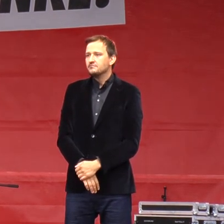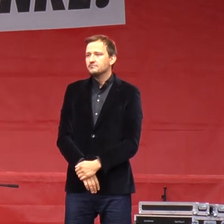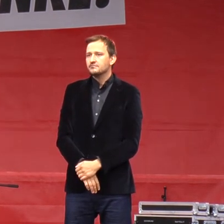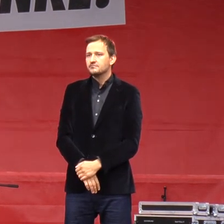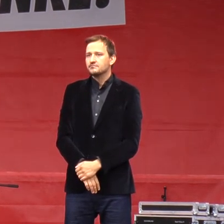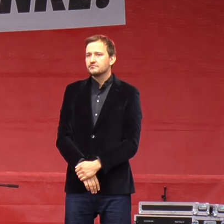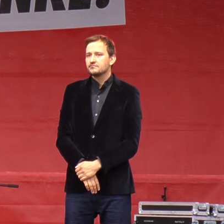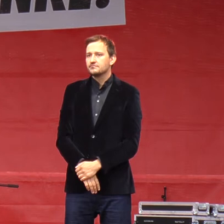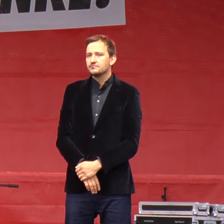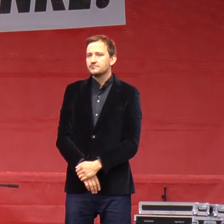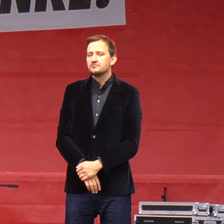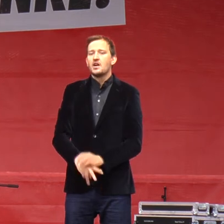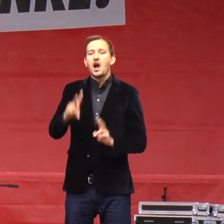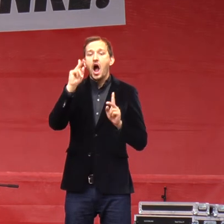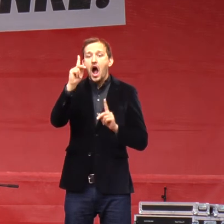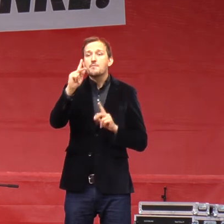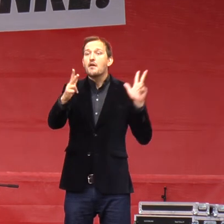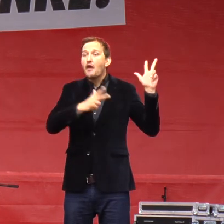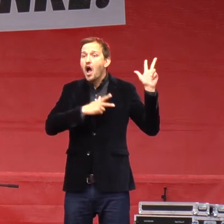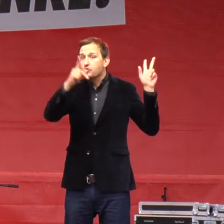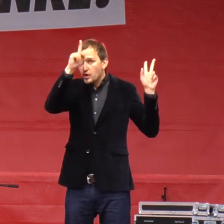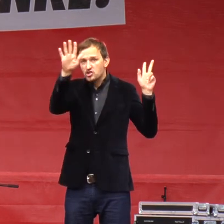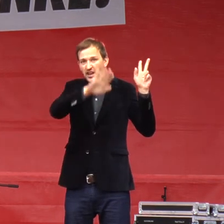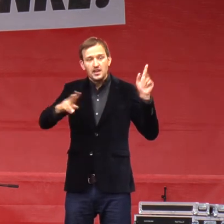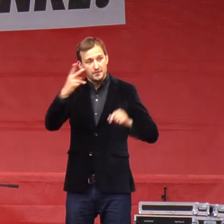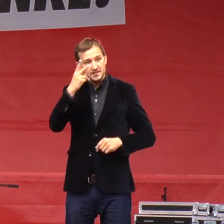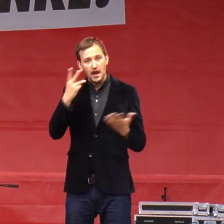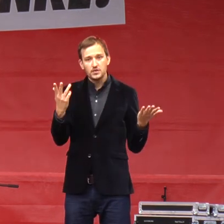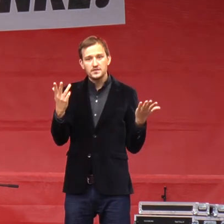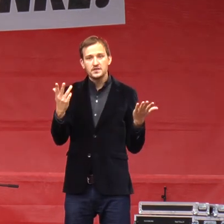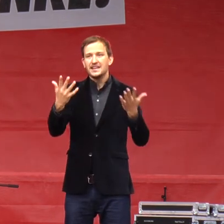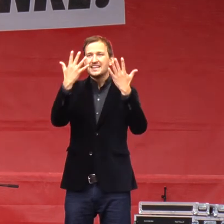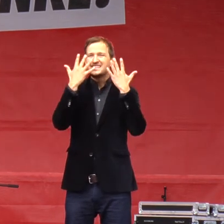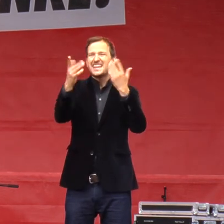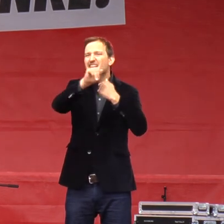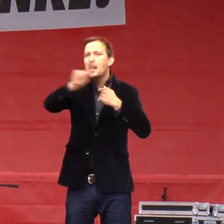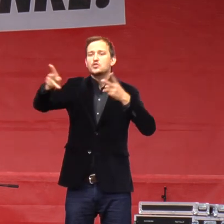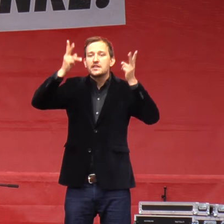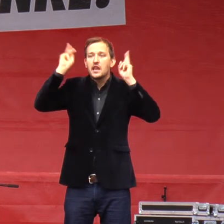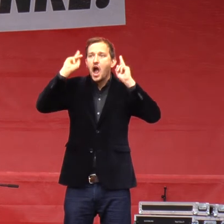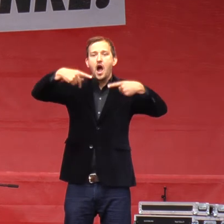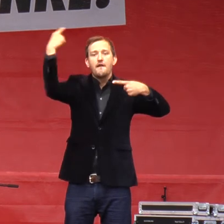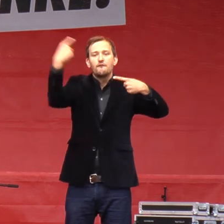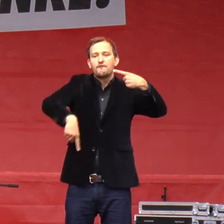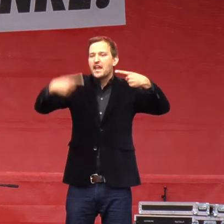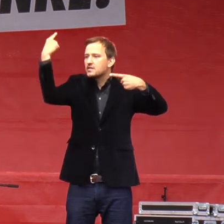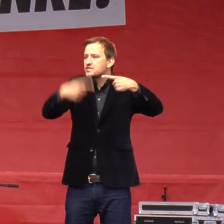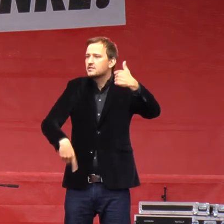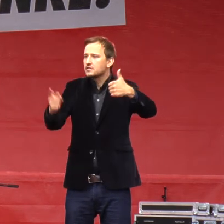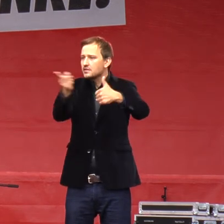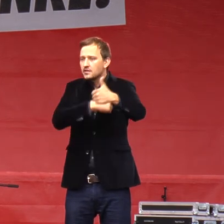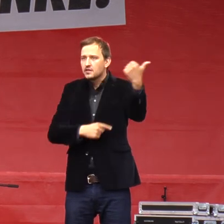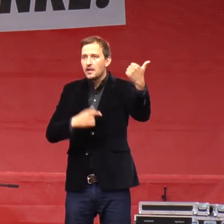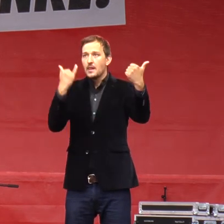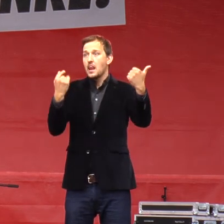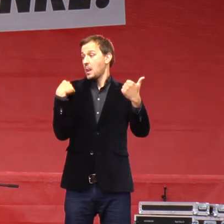Und wie ist der wirkliche Zustand? Der Zustand ist, Zehntausende von Lehrern fehlen. Jetzt hat man auf einmal